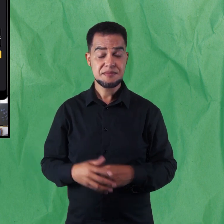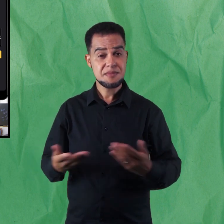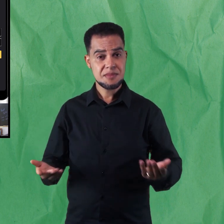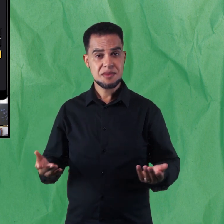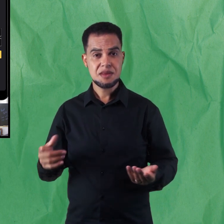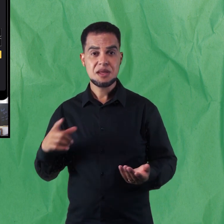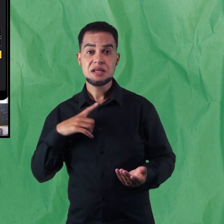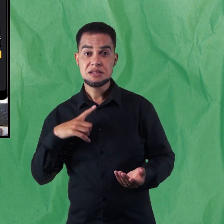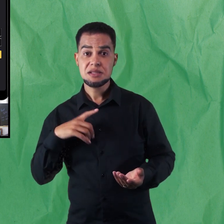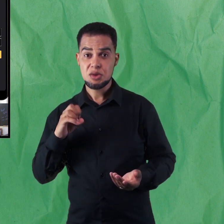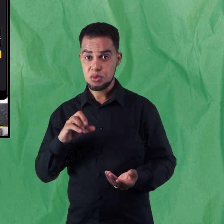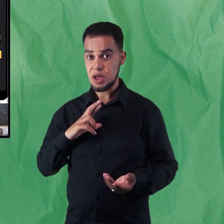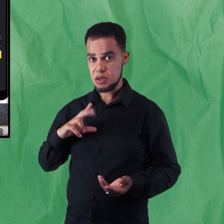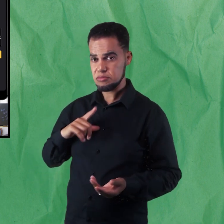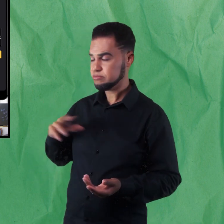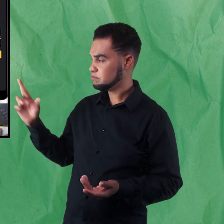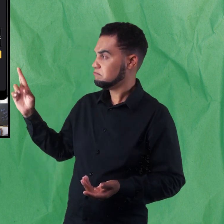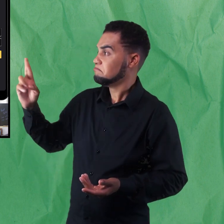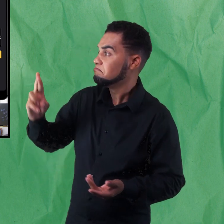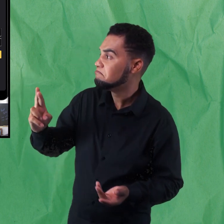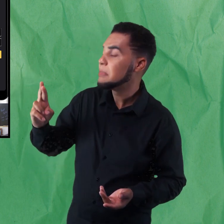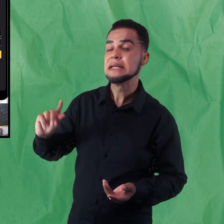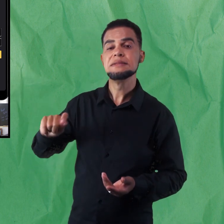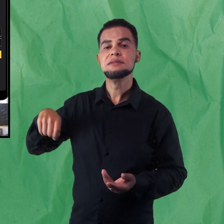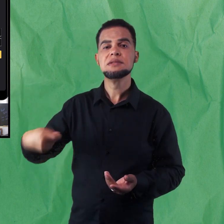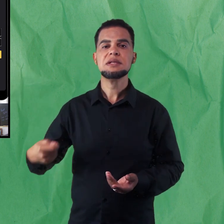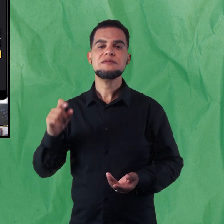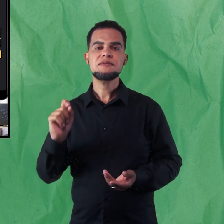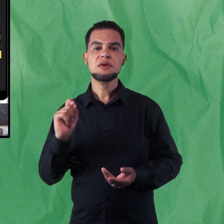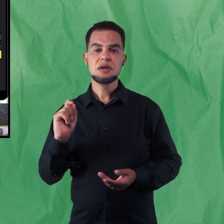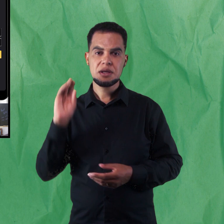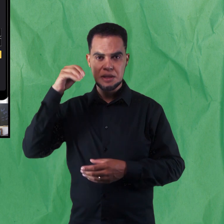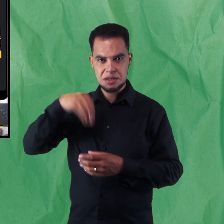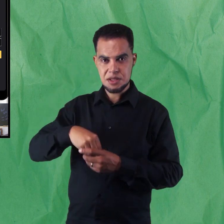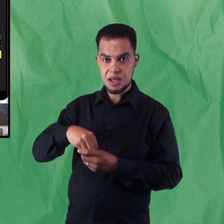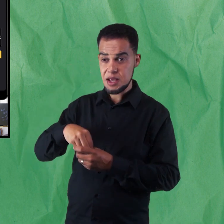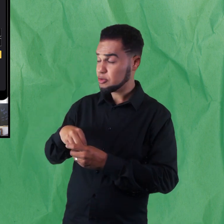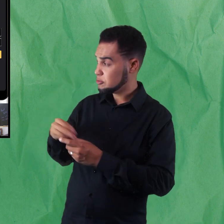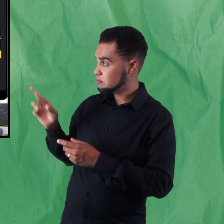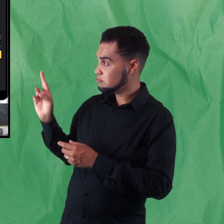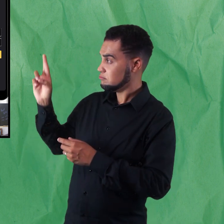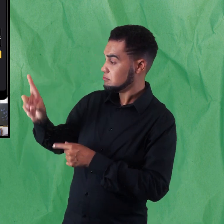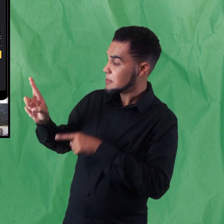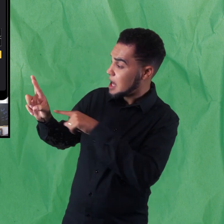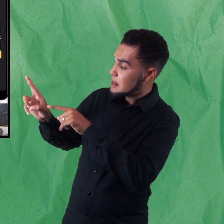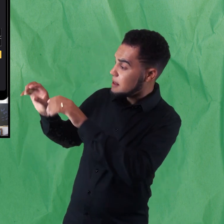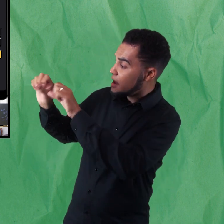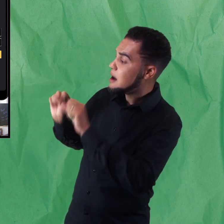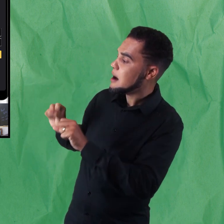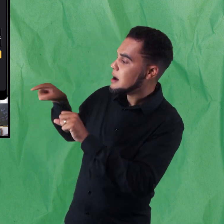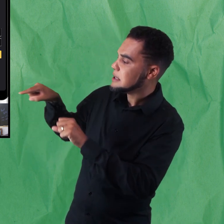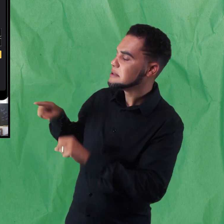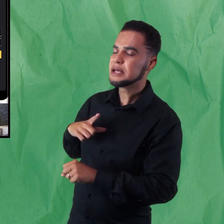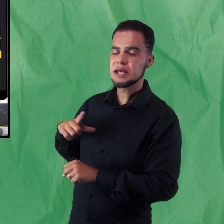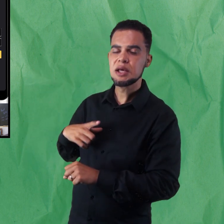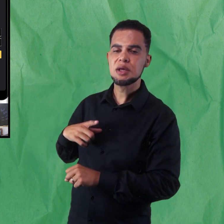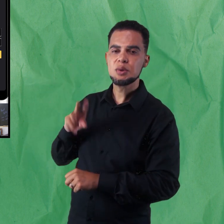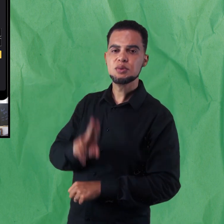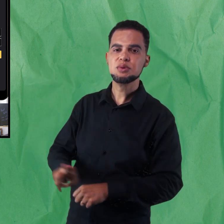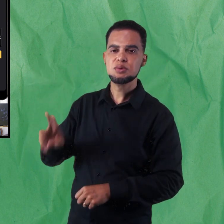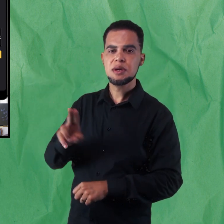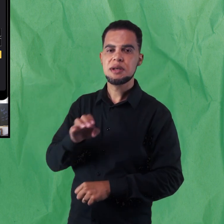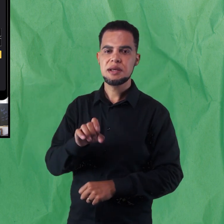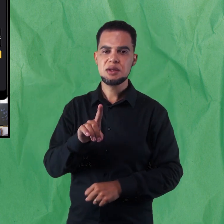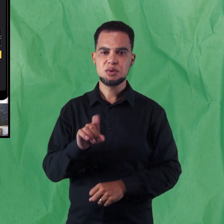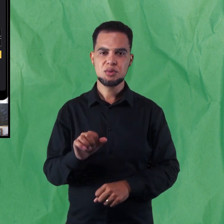E se eu vou ter uma response, isso significa que dentro dessa response está o meu usuário, né? O Eduardo que eu